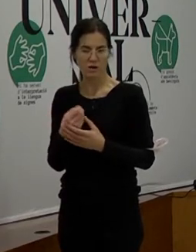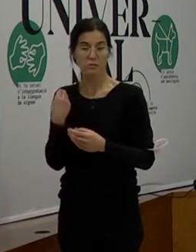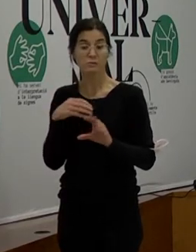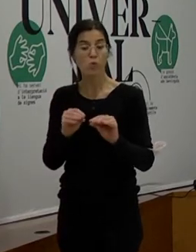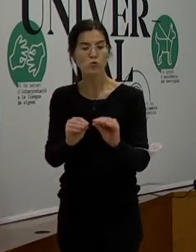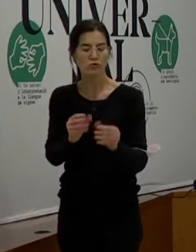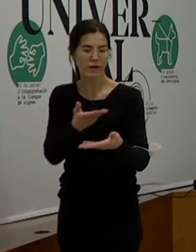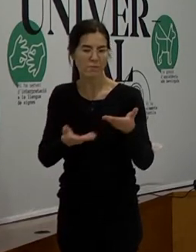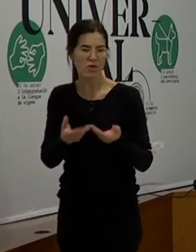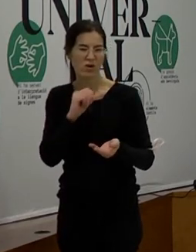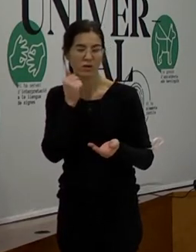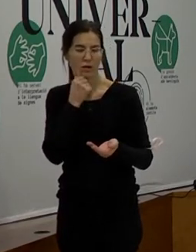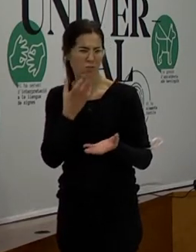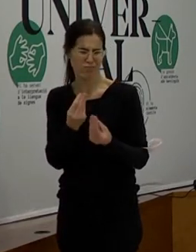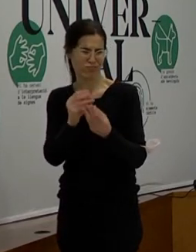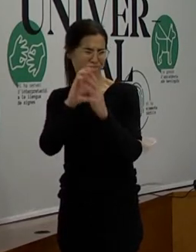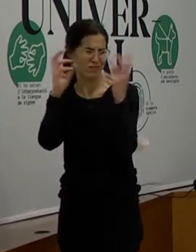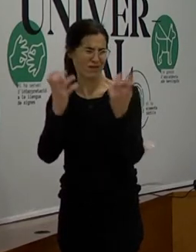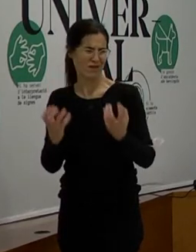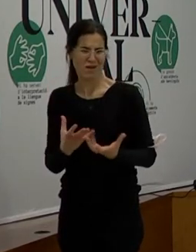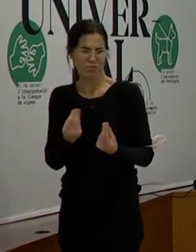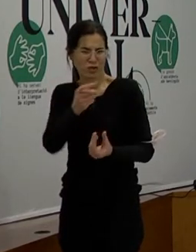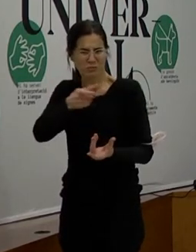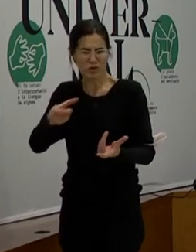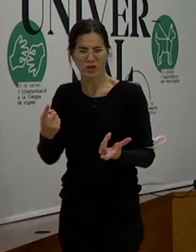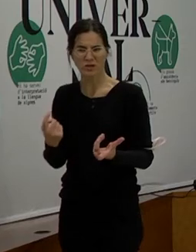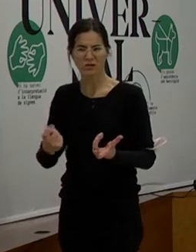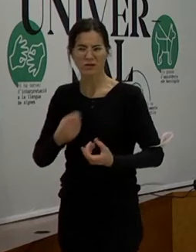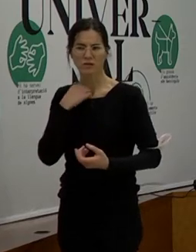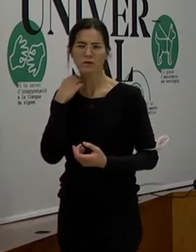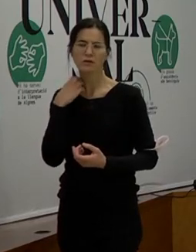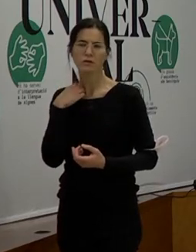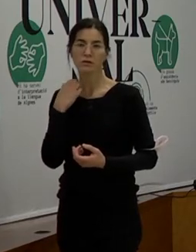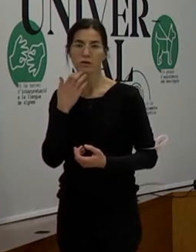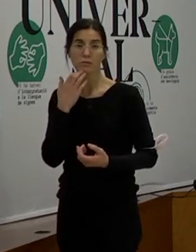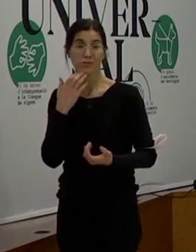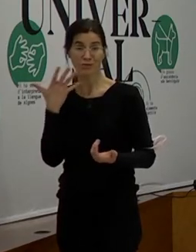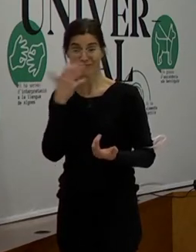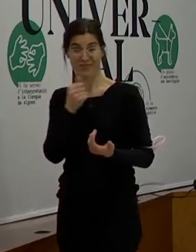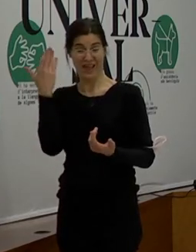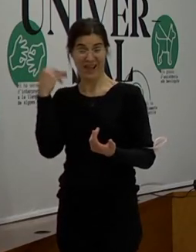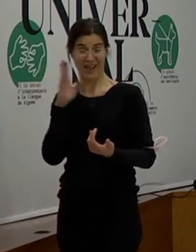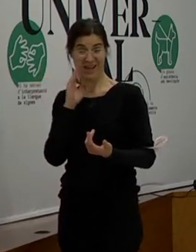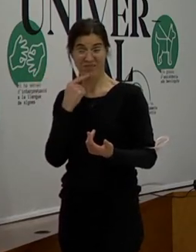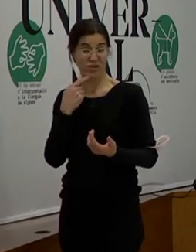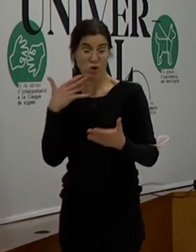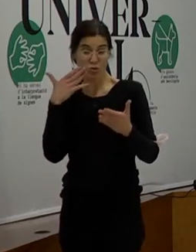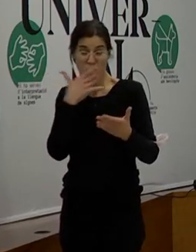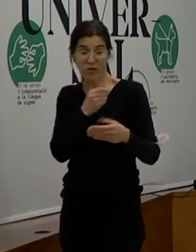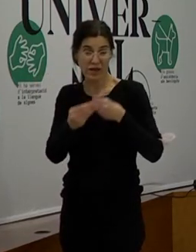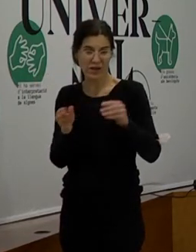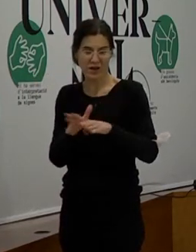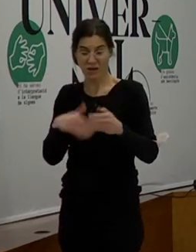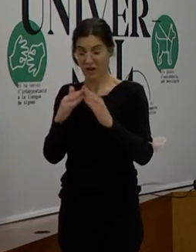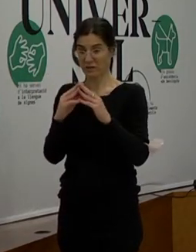aquest ús d'aquest canviador? Hi ha un munt de persones que no poden anar, el que he dit abans, és que no poden fer res, no pots sortir de casa